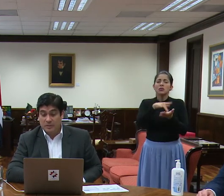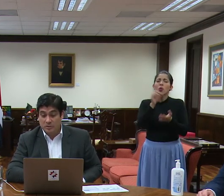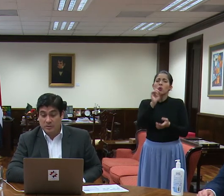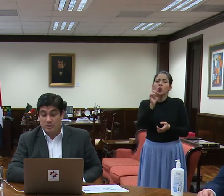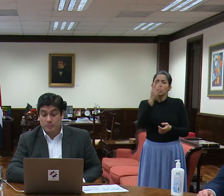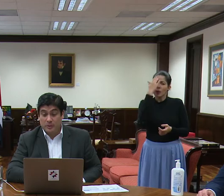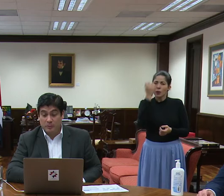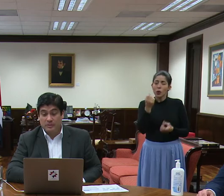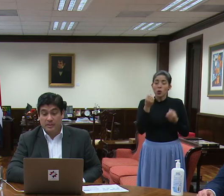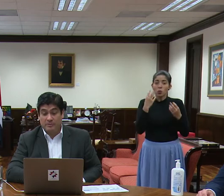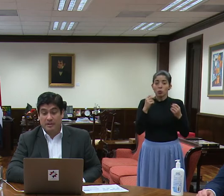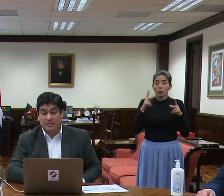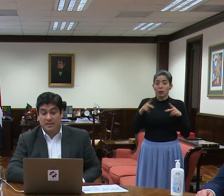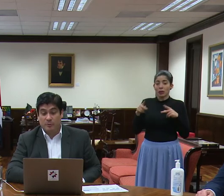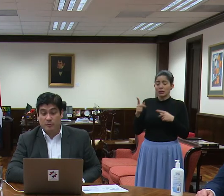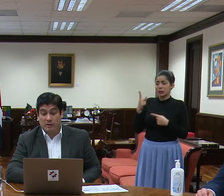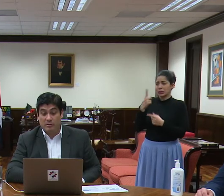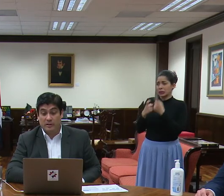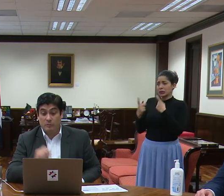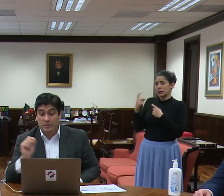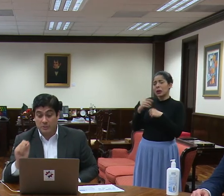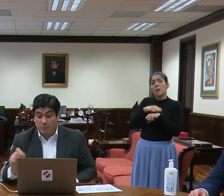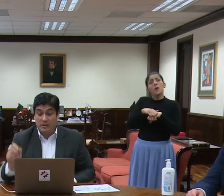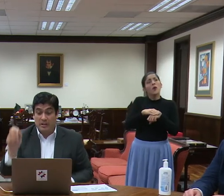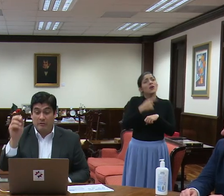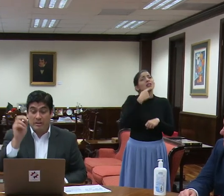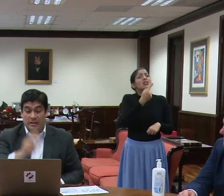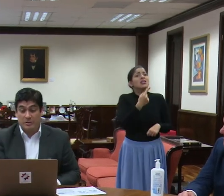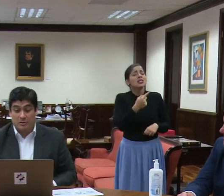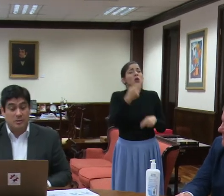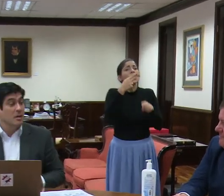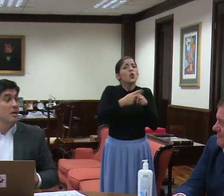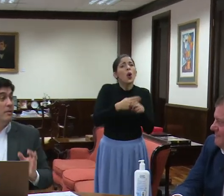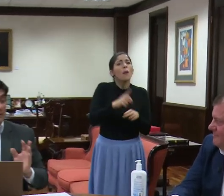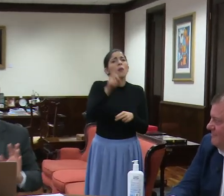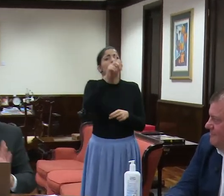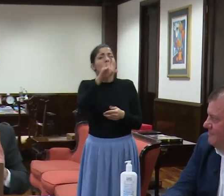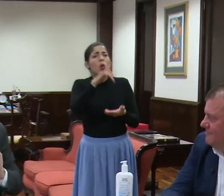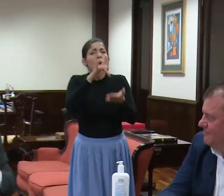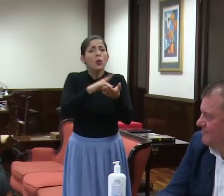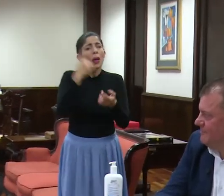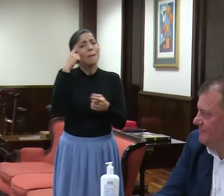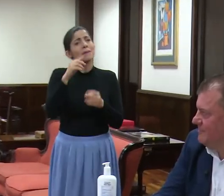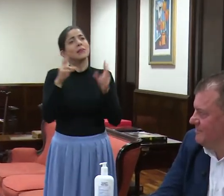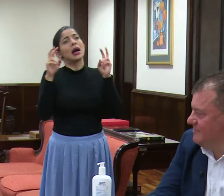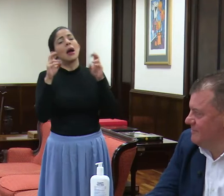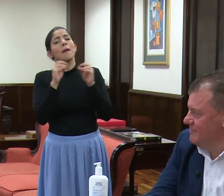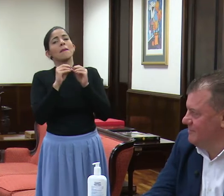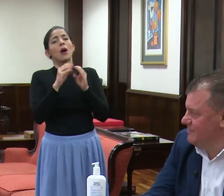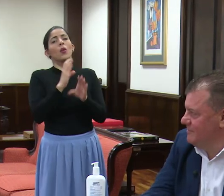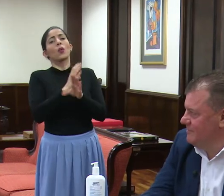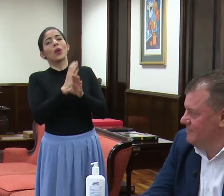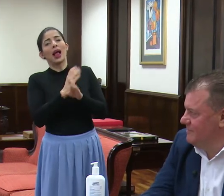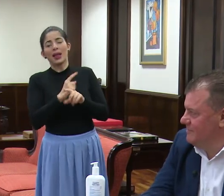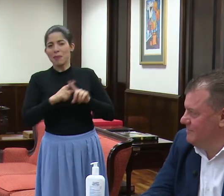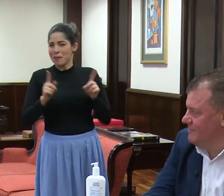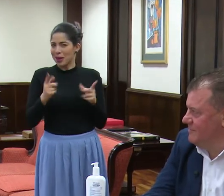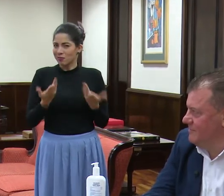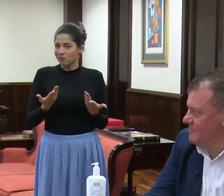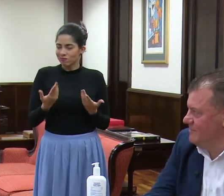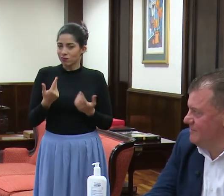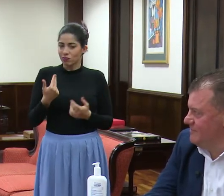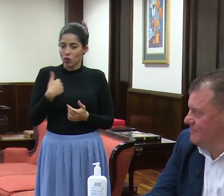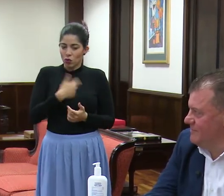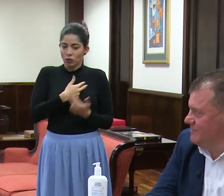Muchísimas personas nos preguntan en redes que por favor demos el nombre y la ubicación para tener más cuidado. Creo que es nuestra